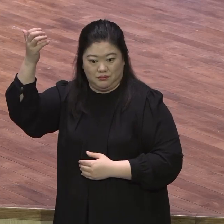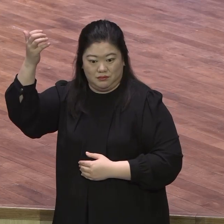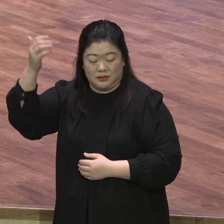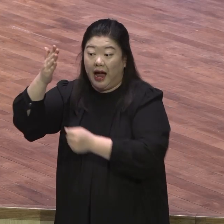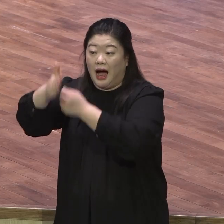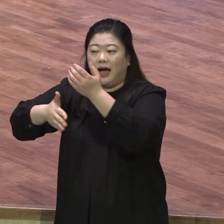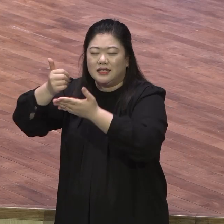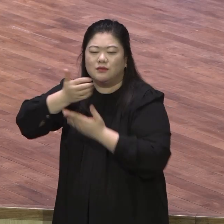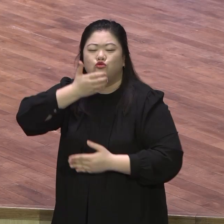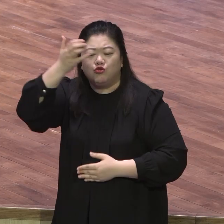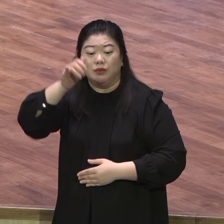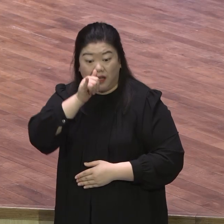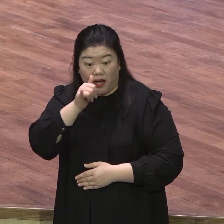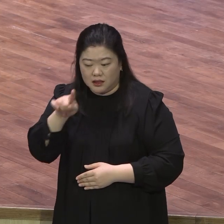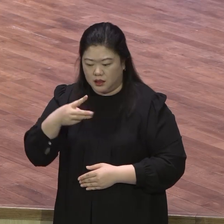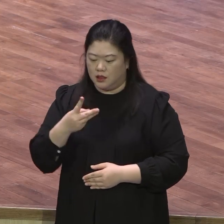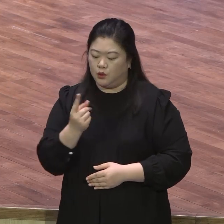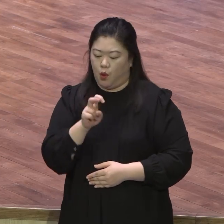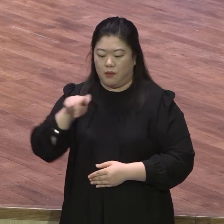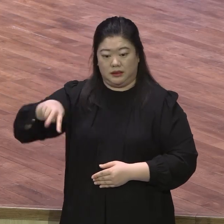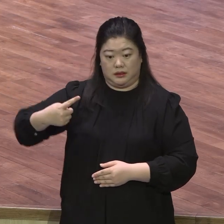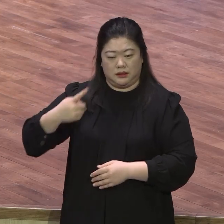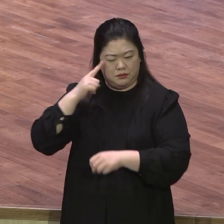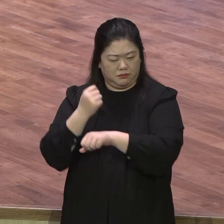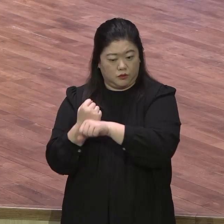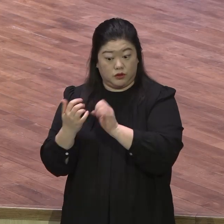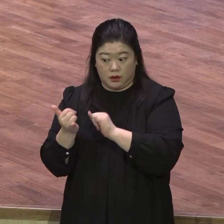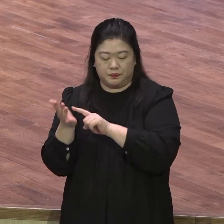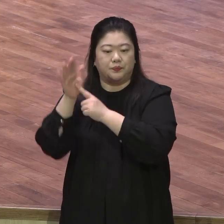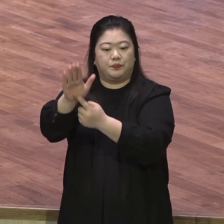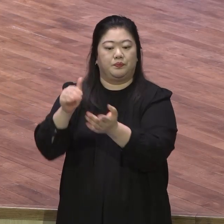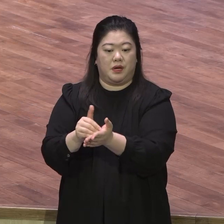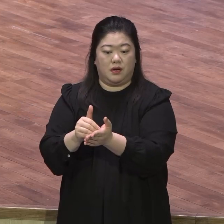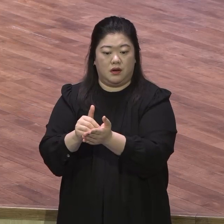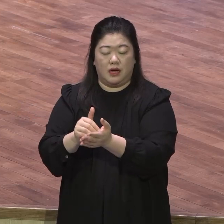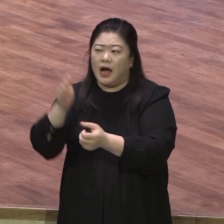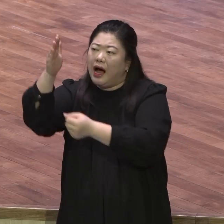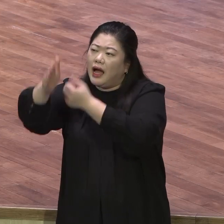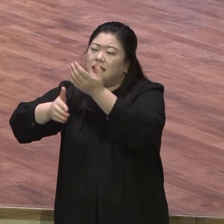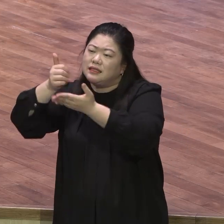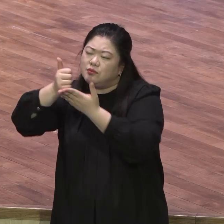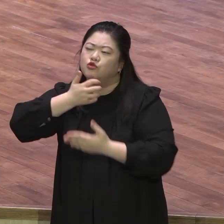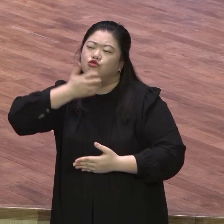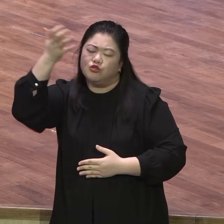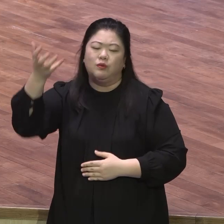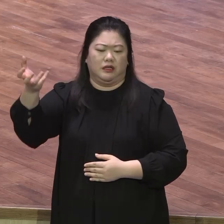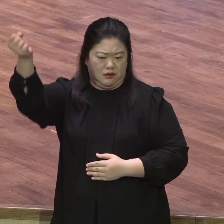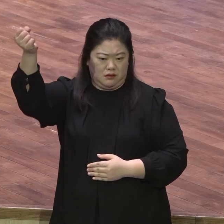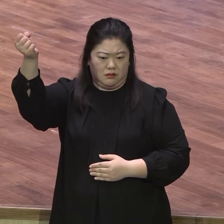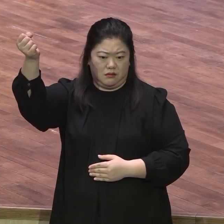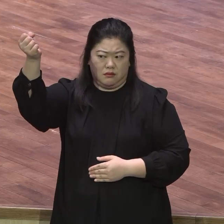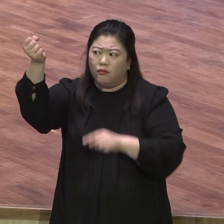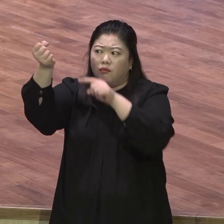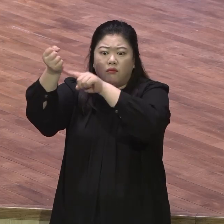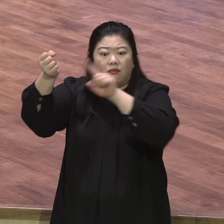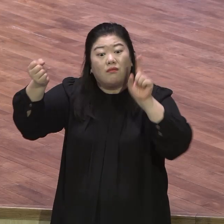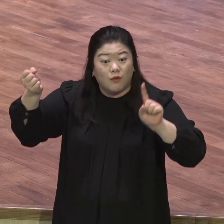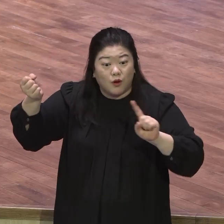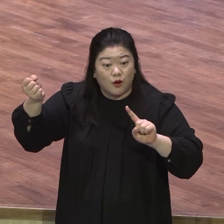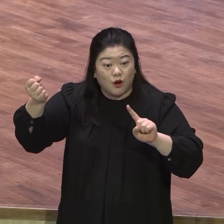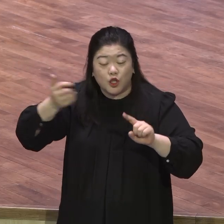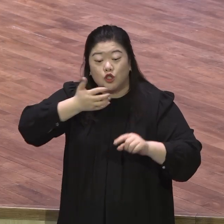겁니다 갓 해져드림 하나님에게도 꿈이 있다 그리고 이런 하나님의 꿈